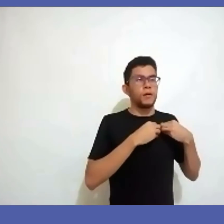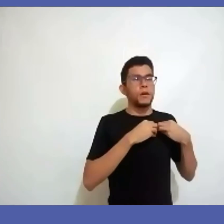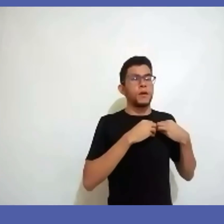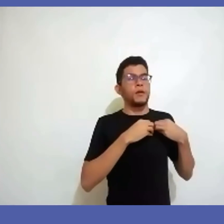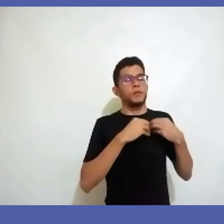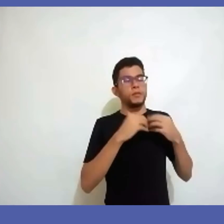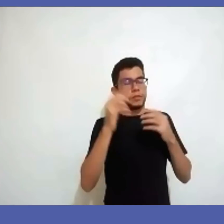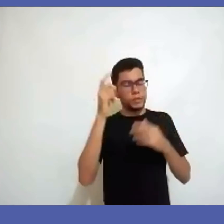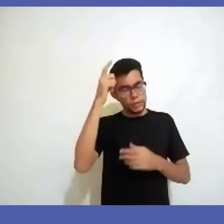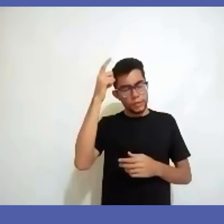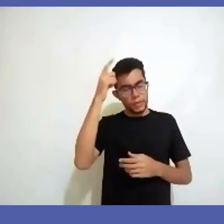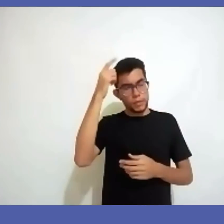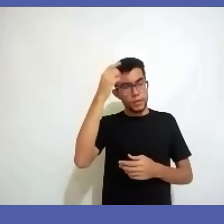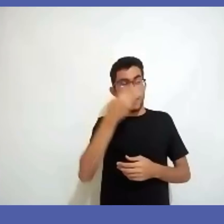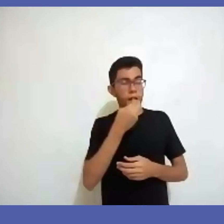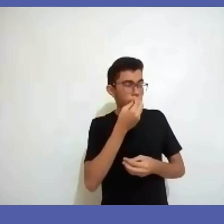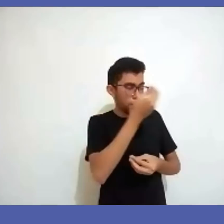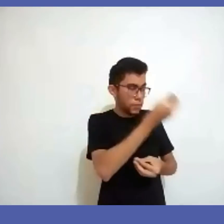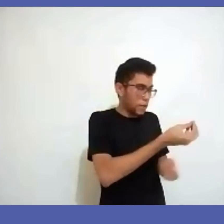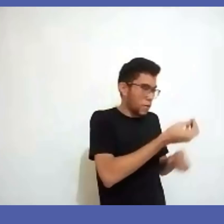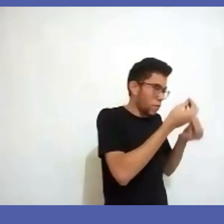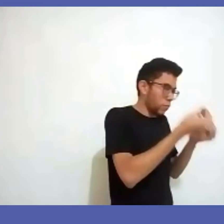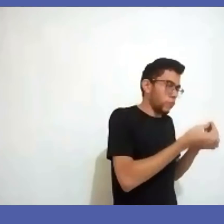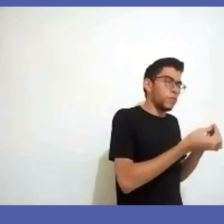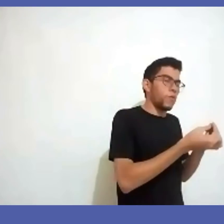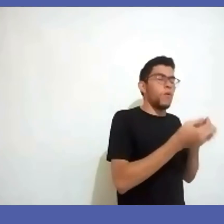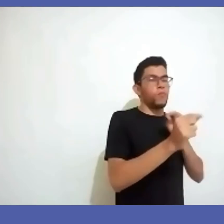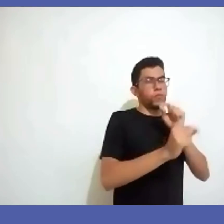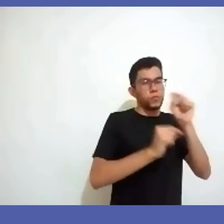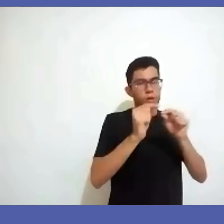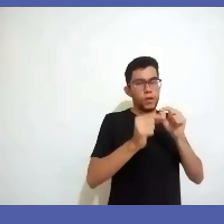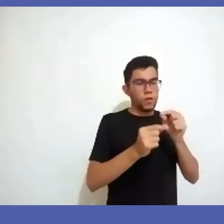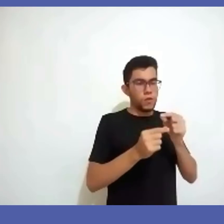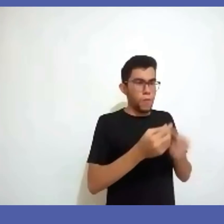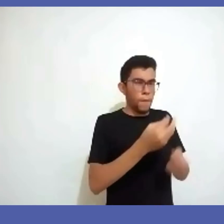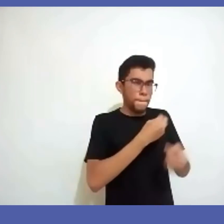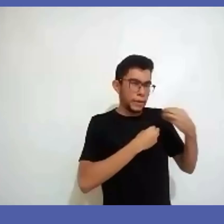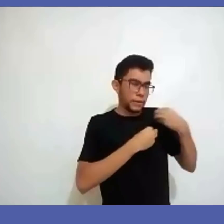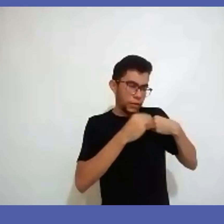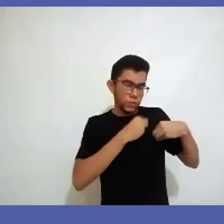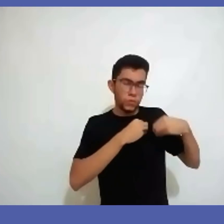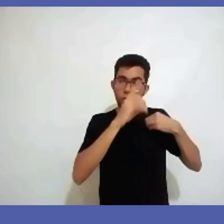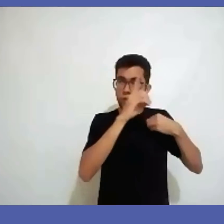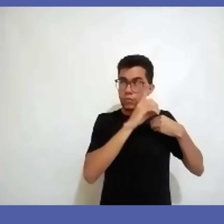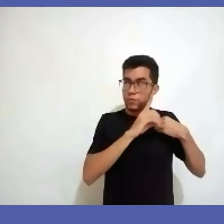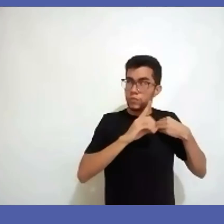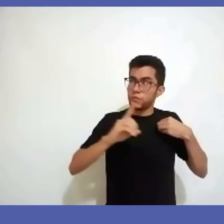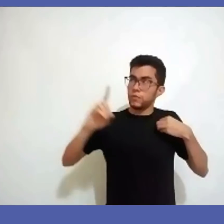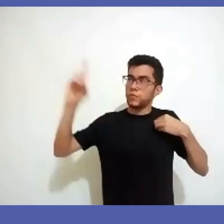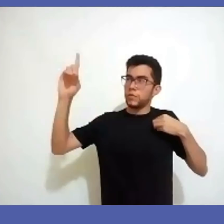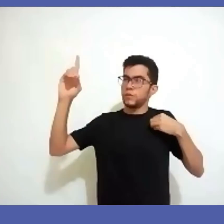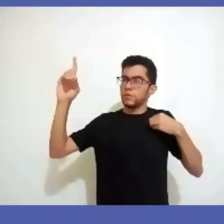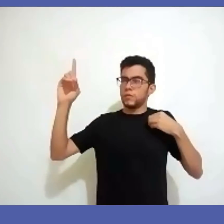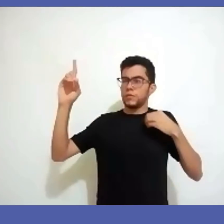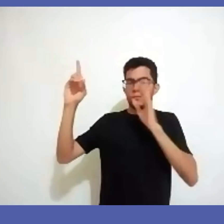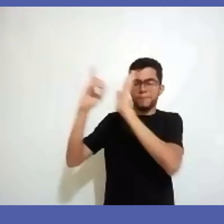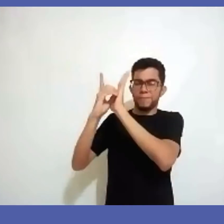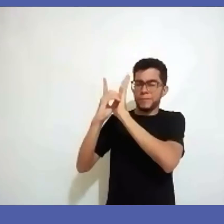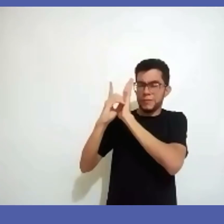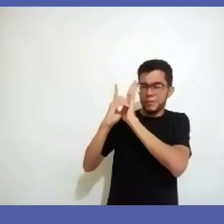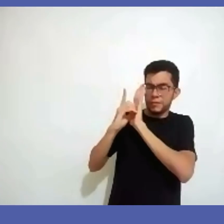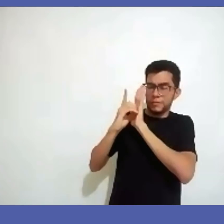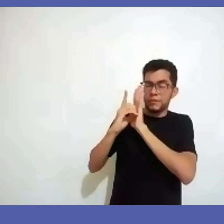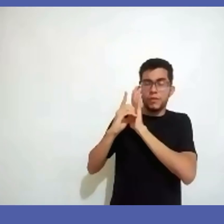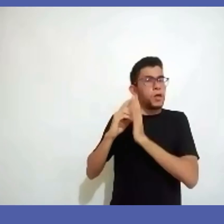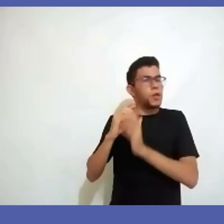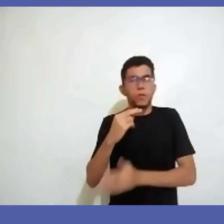Irmãos, isso contaminou o homem. Até mesmo o povo de Israel, que